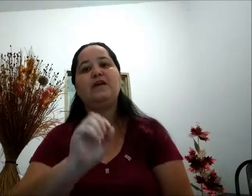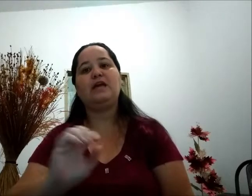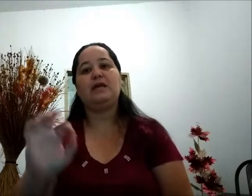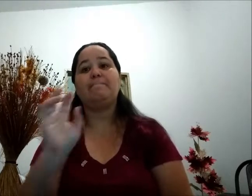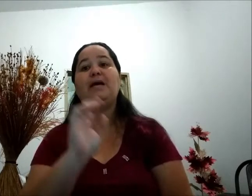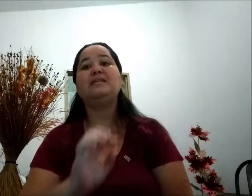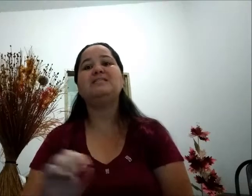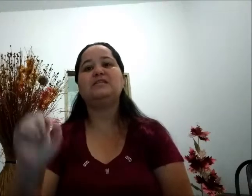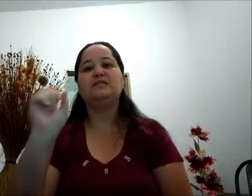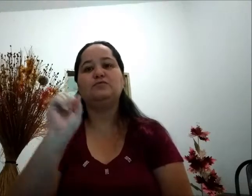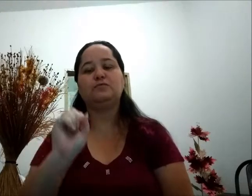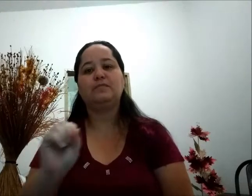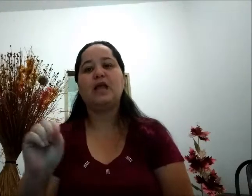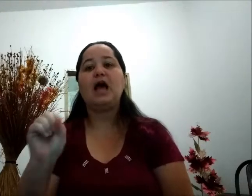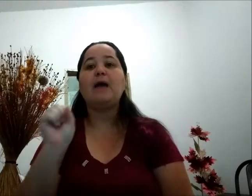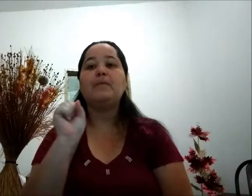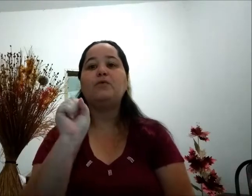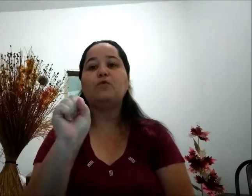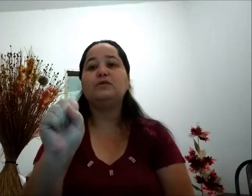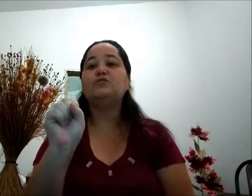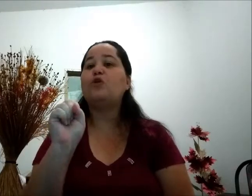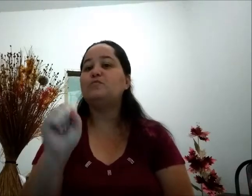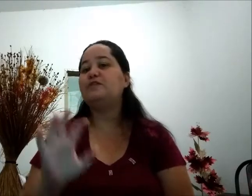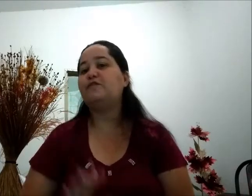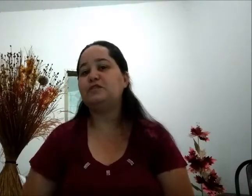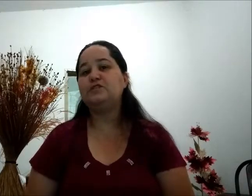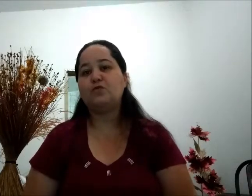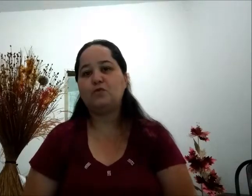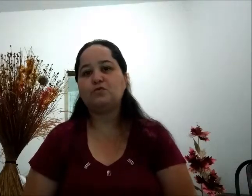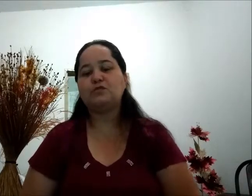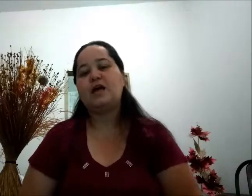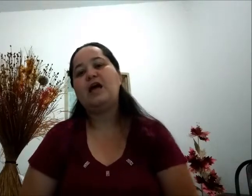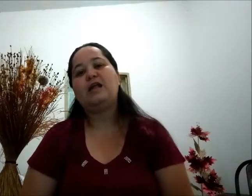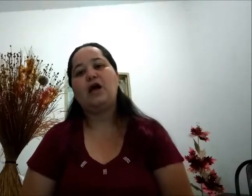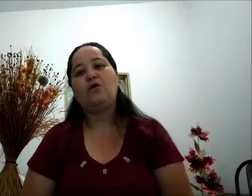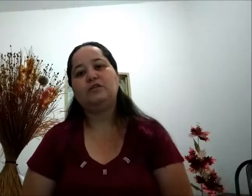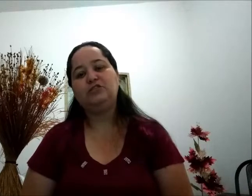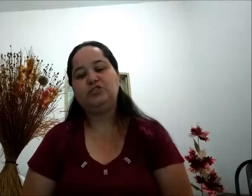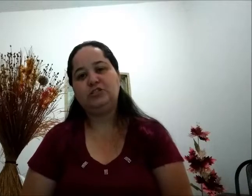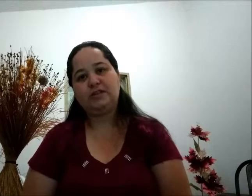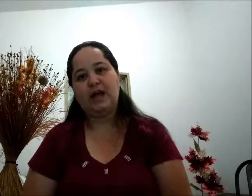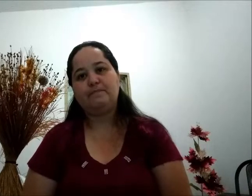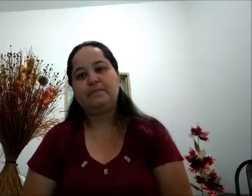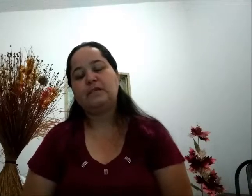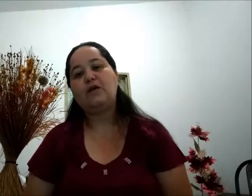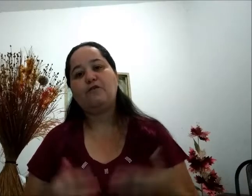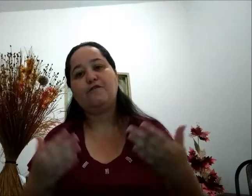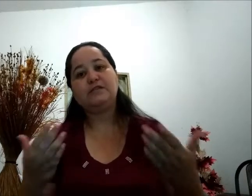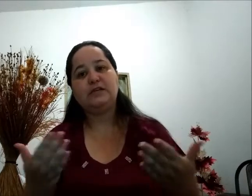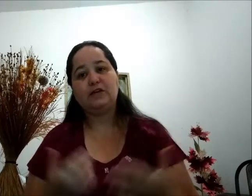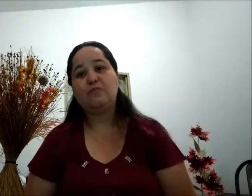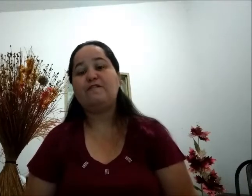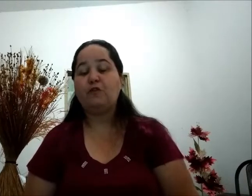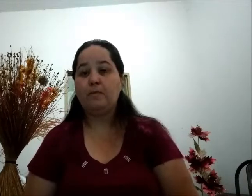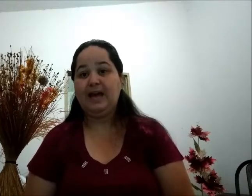fiquem balançando a mão ou dando como se fosse socos na hora de digitar. Então, eu vou fazer aqui uma forma